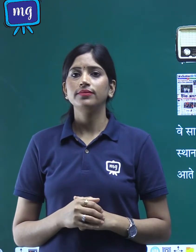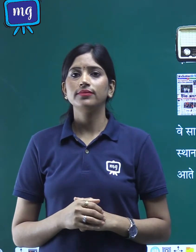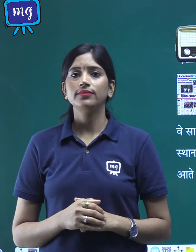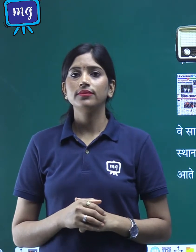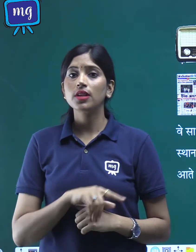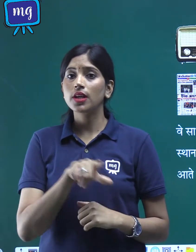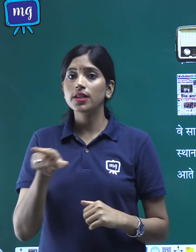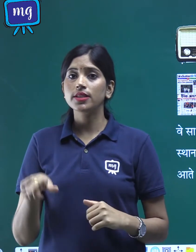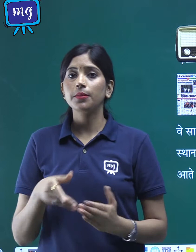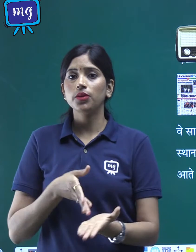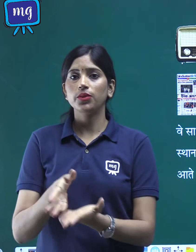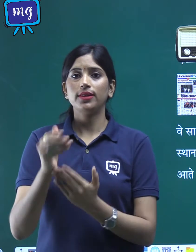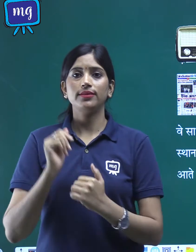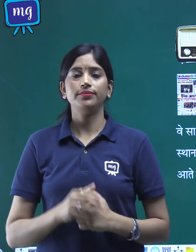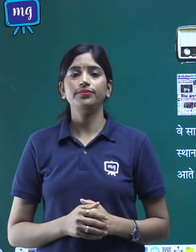इनके द्वारा